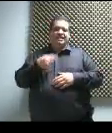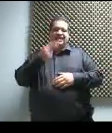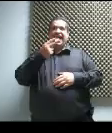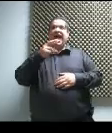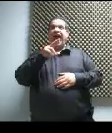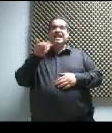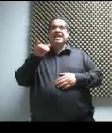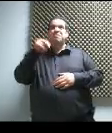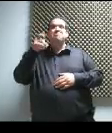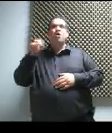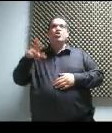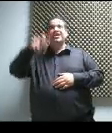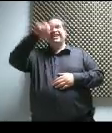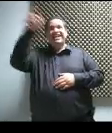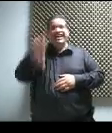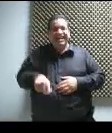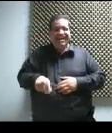Harry Potter.